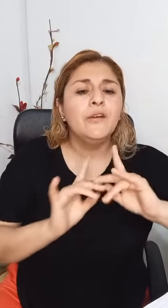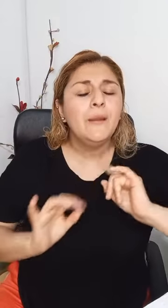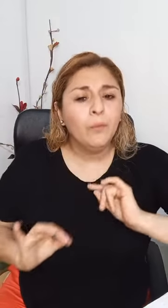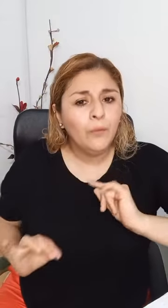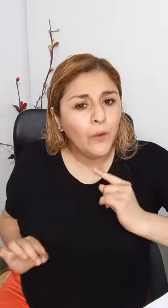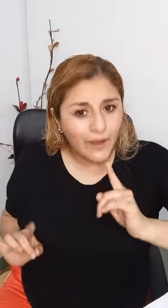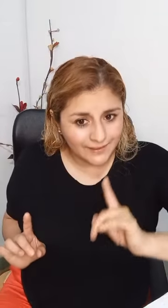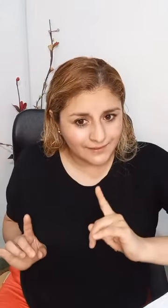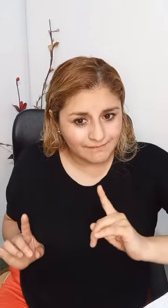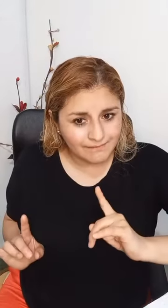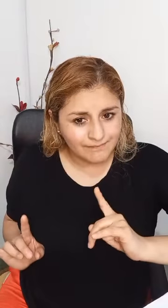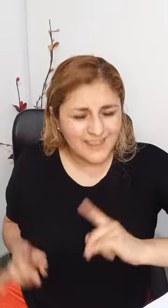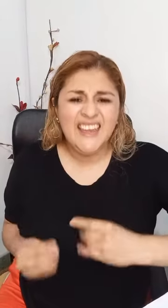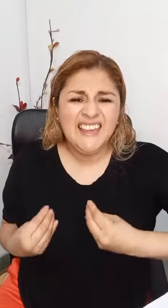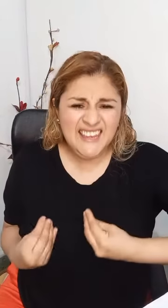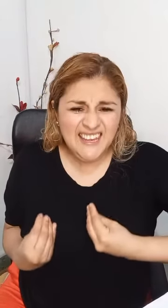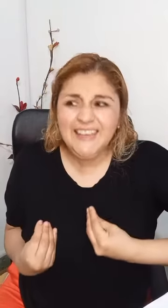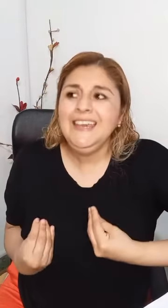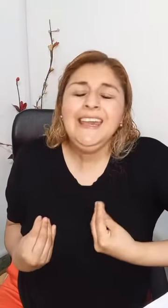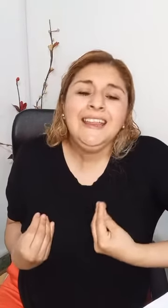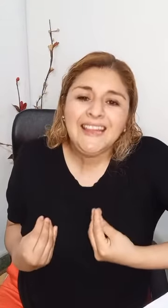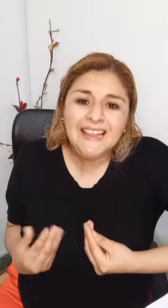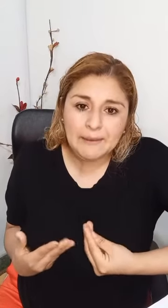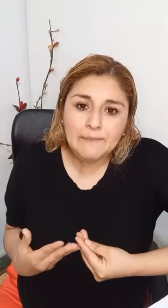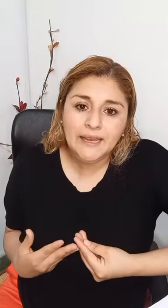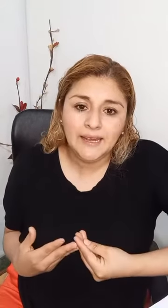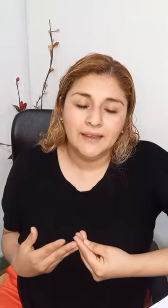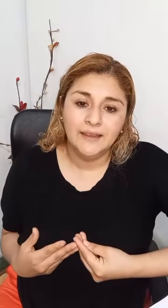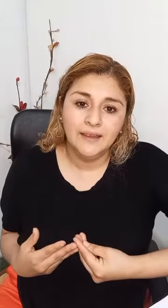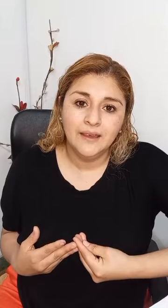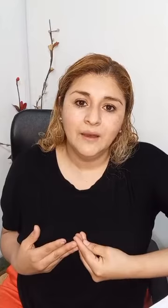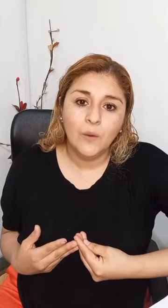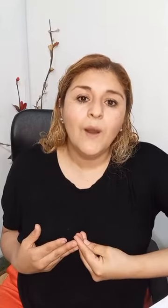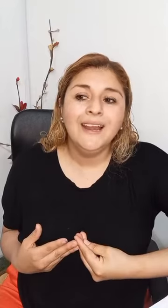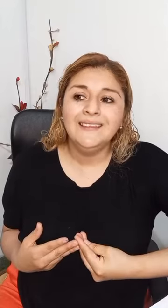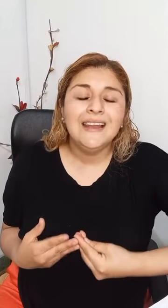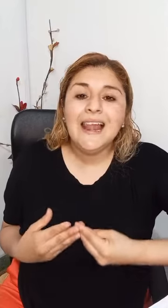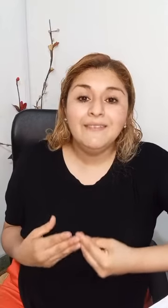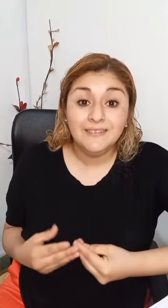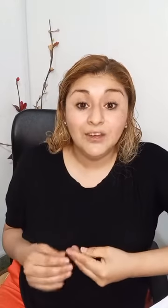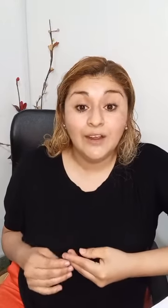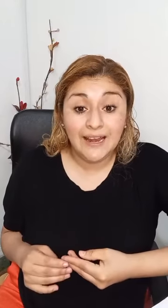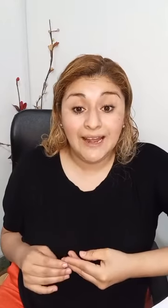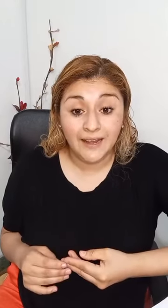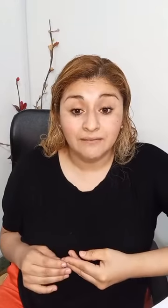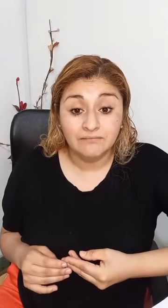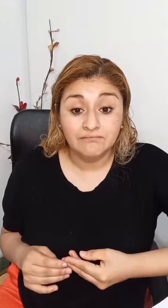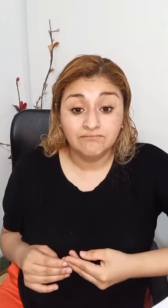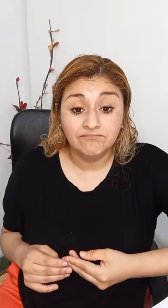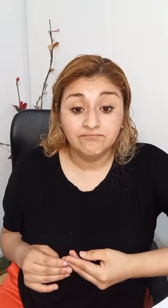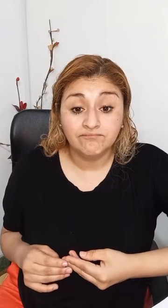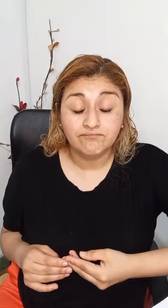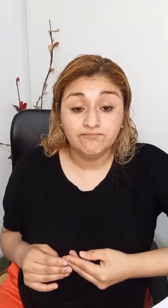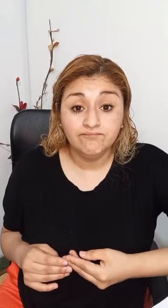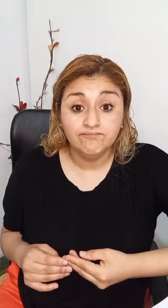Pero ahora el punto es, ¿quién determina cuál es la visión clara?